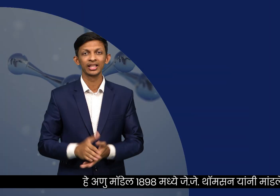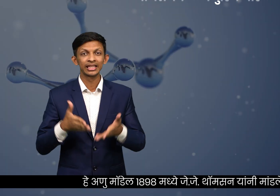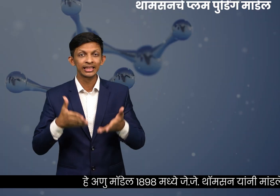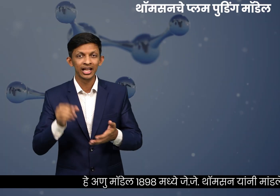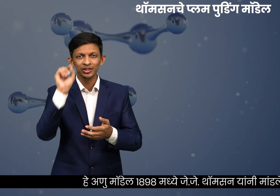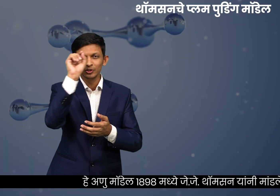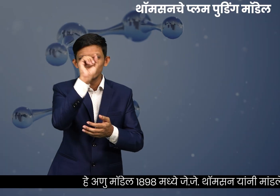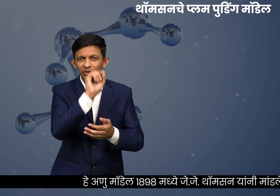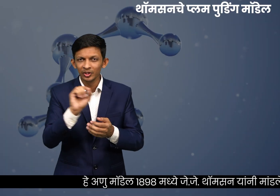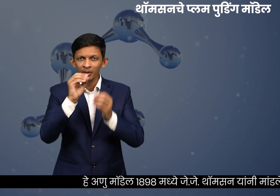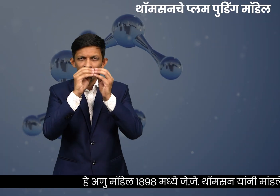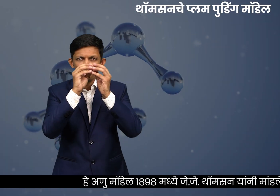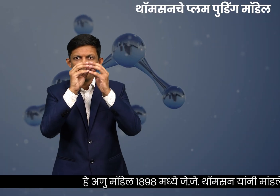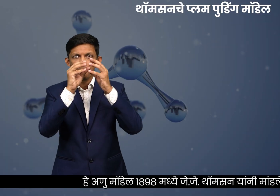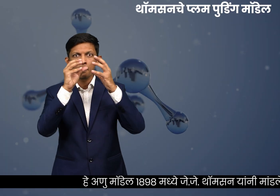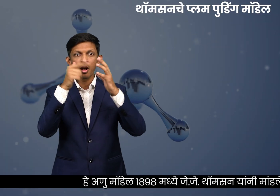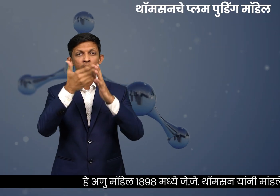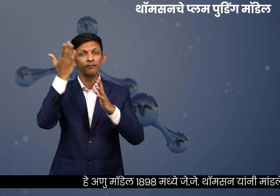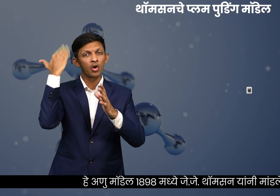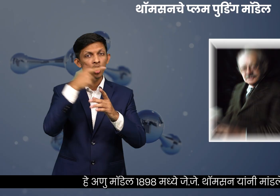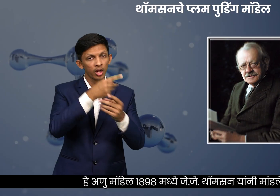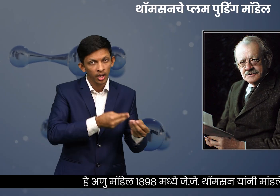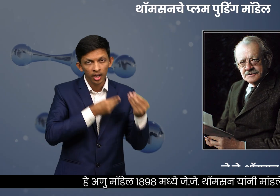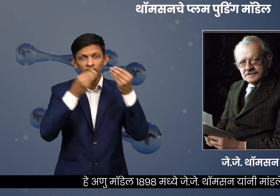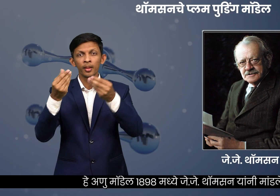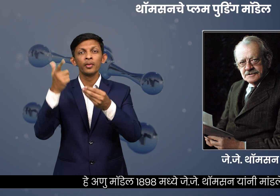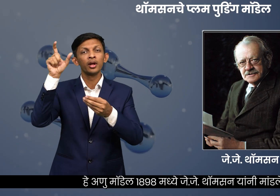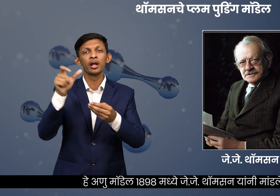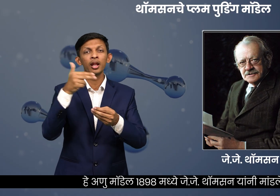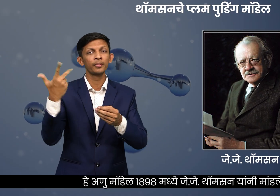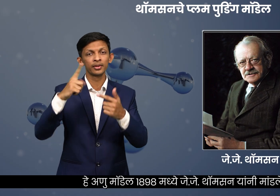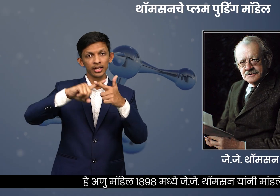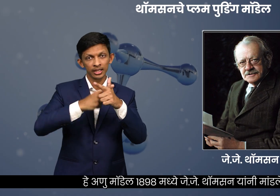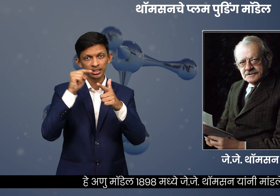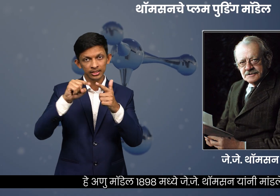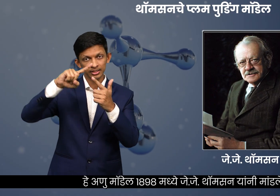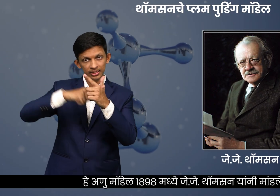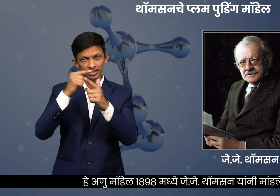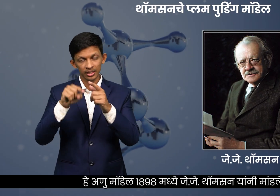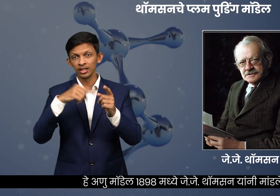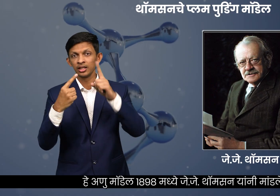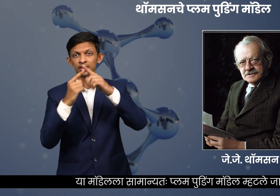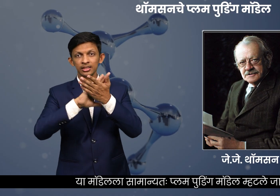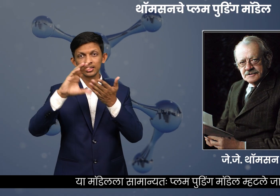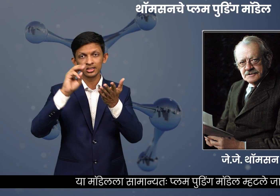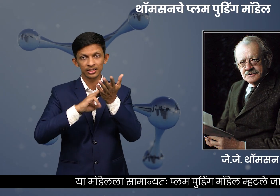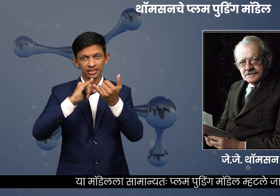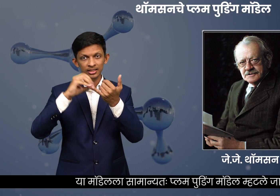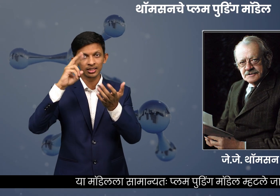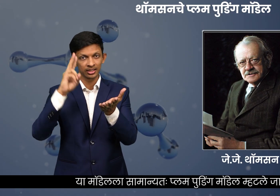हे अणु मॉडेल 1898 मध्ये जे. जे. थॉम्सन यांनी मांडले होते. या मॉडेलला